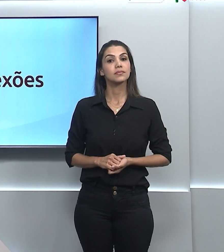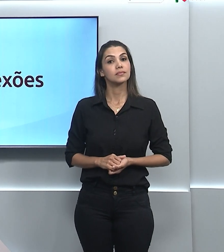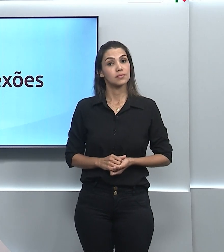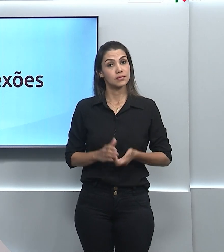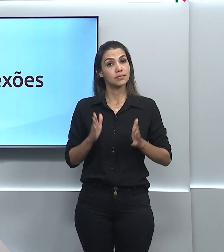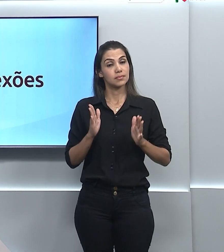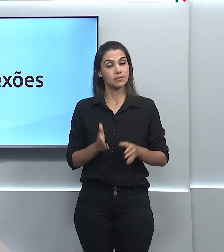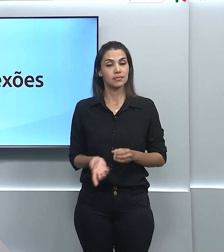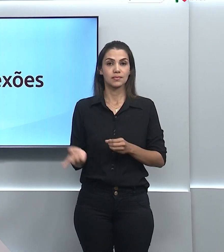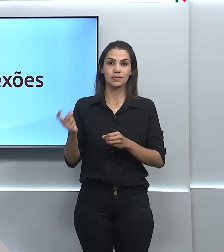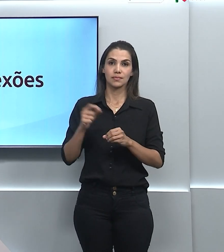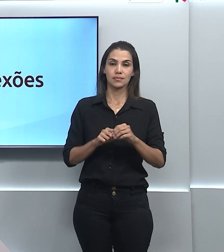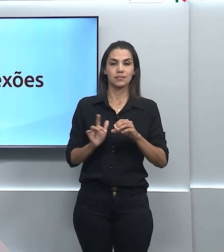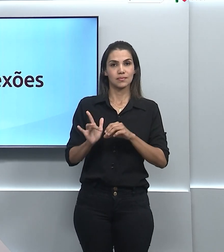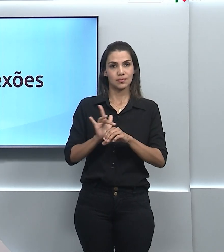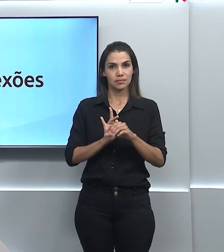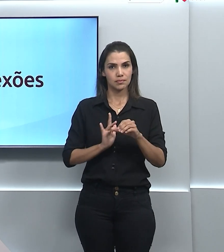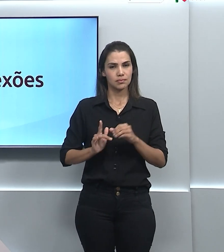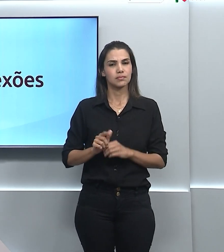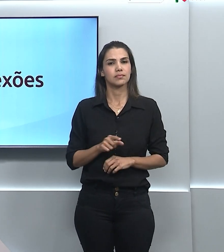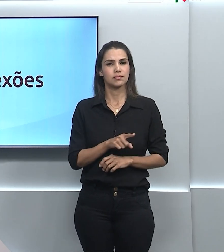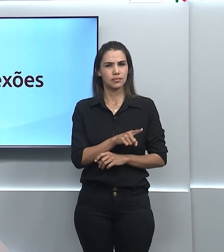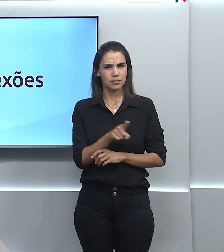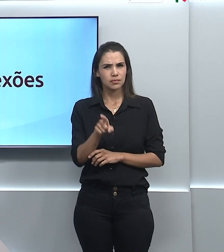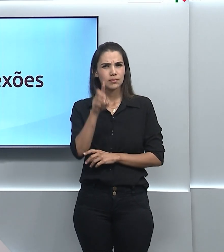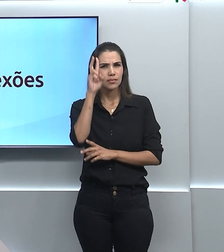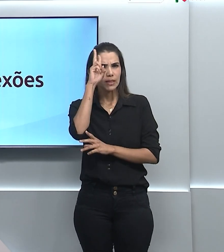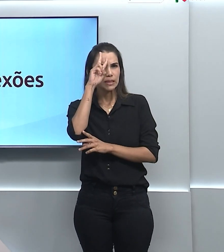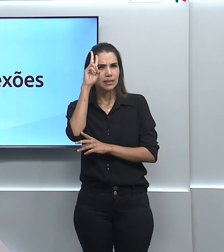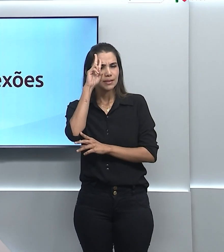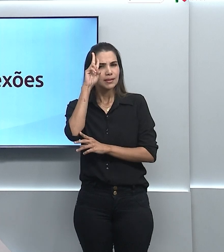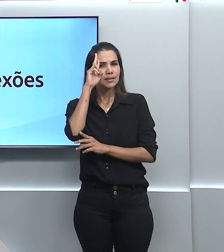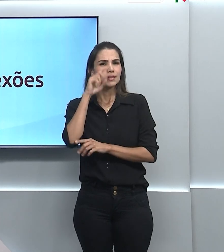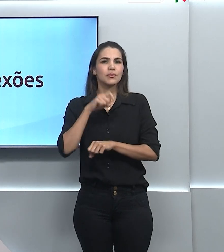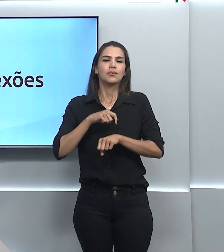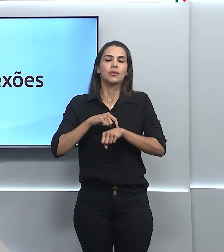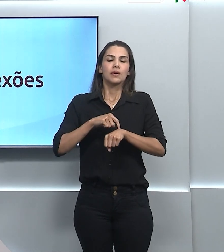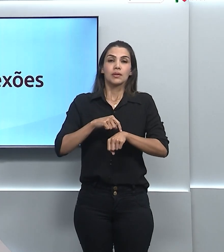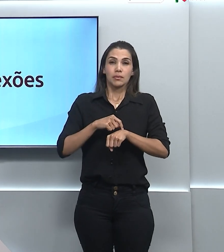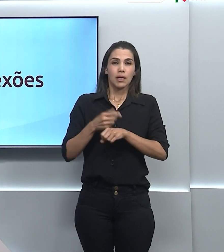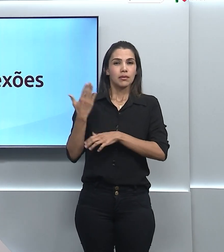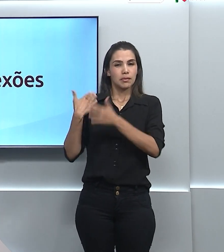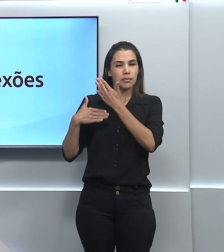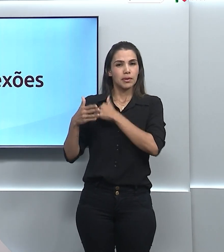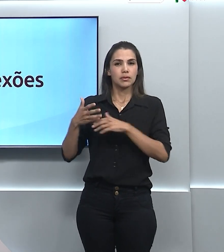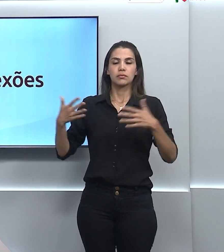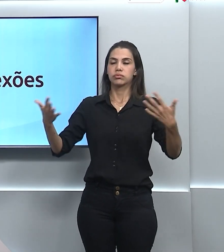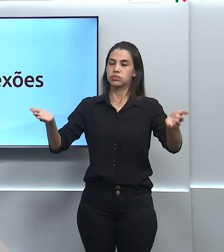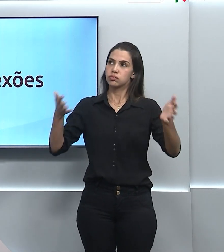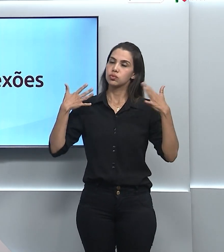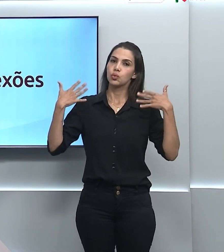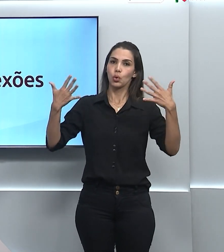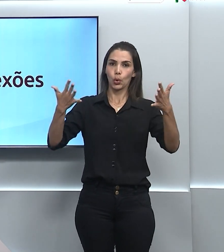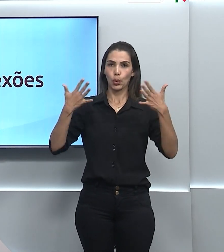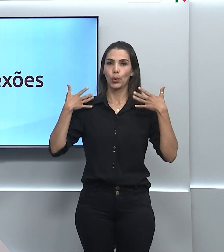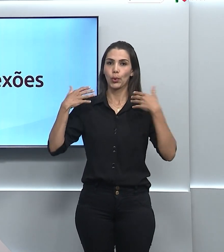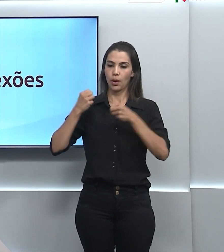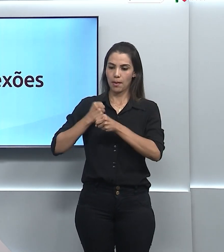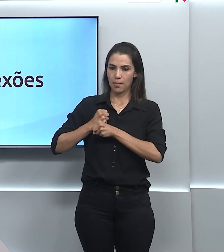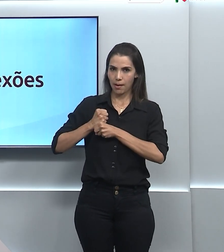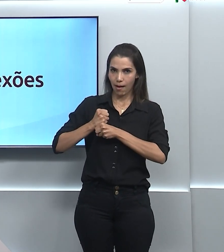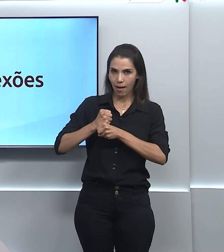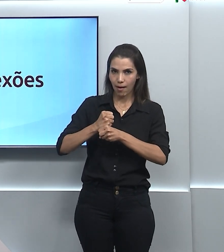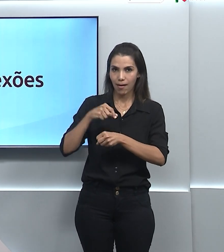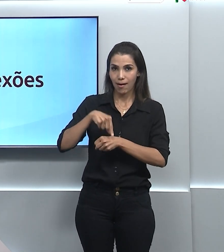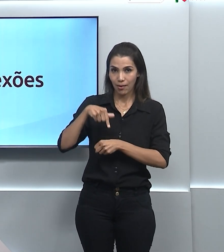Estamos de volta. Com certeza você deve se lembrar dos momentos de calor extremo que passamos durante este ano. O